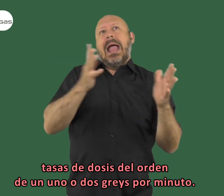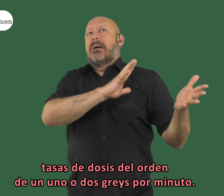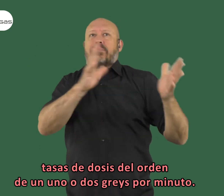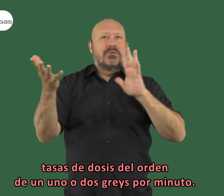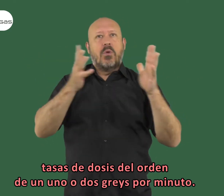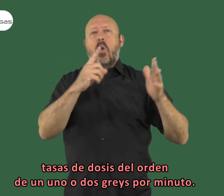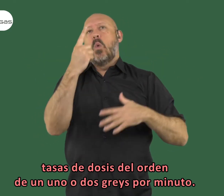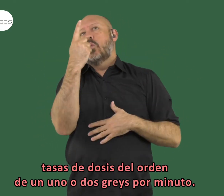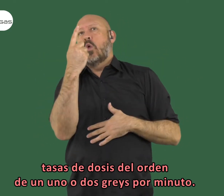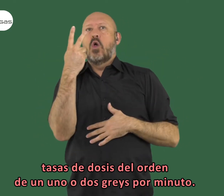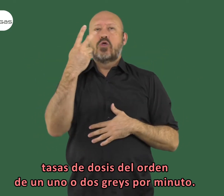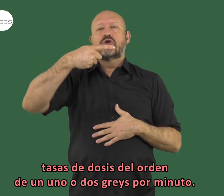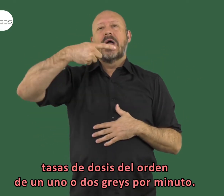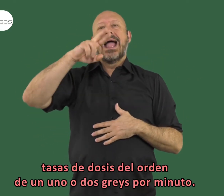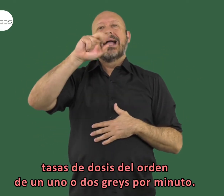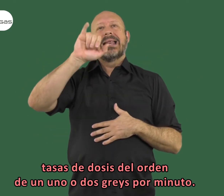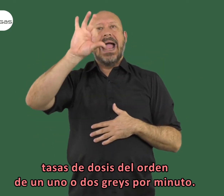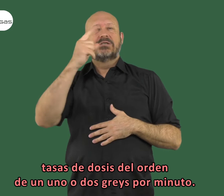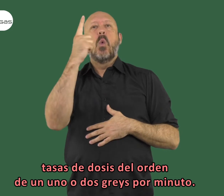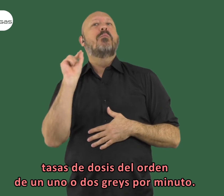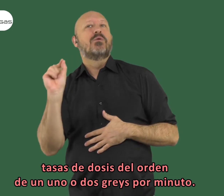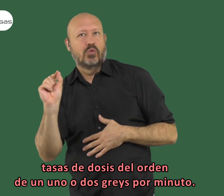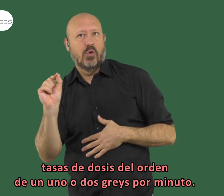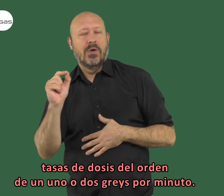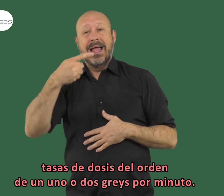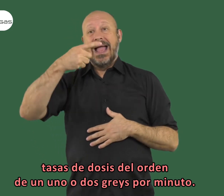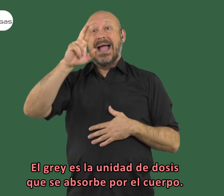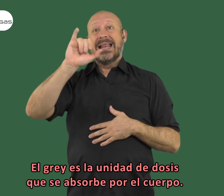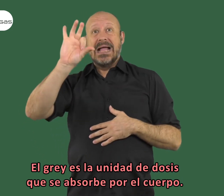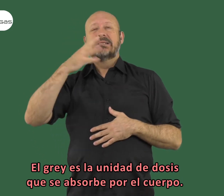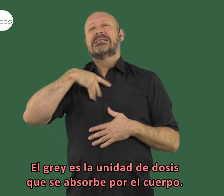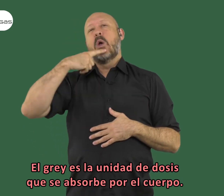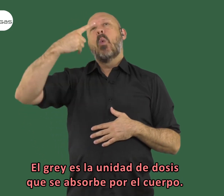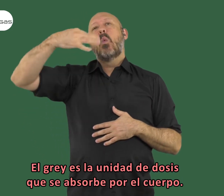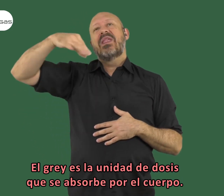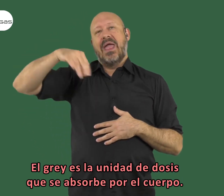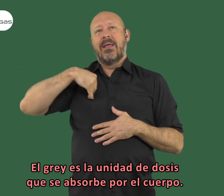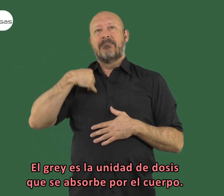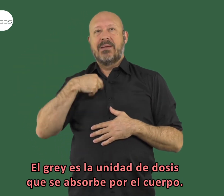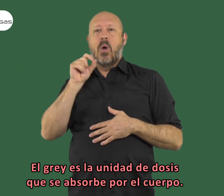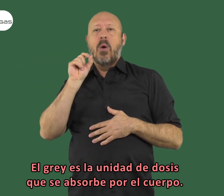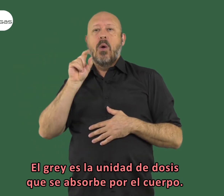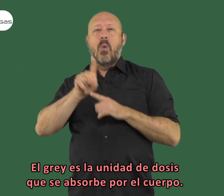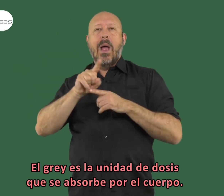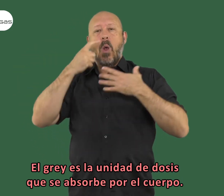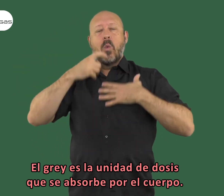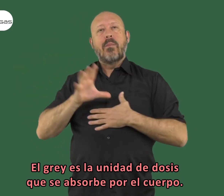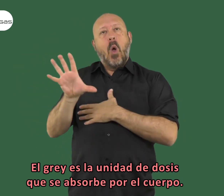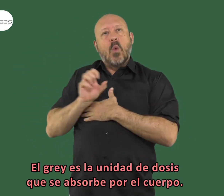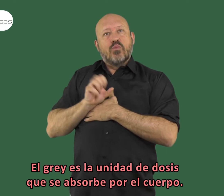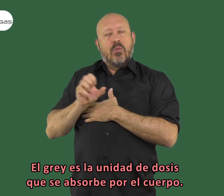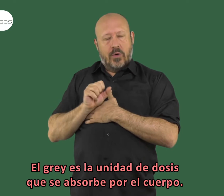dosis del orden de 1 o 2 grays por minuto. El gray es la unidad de dosis